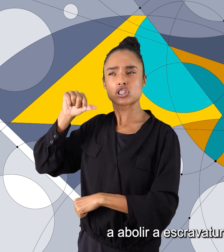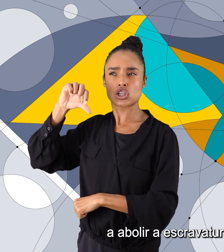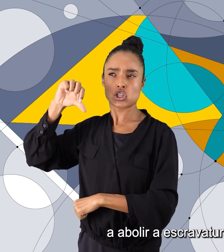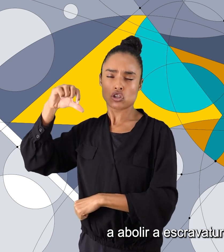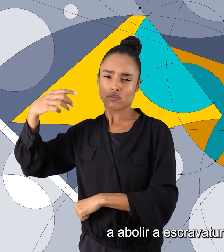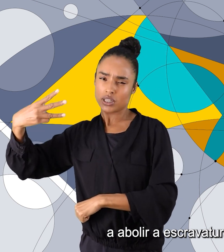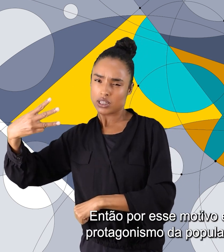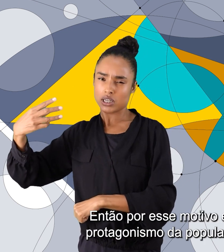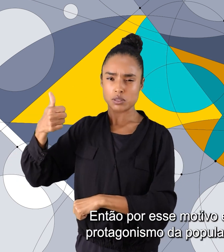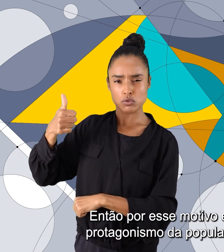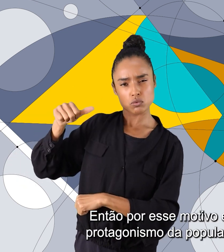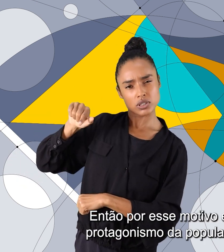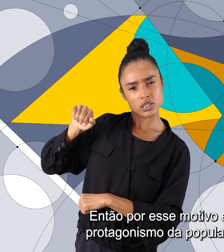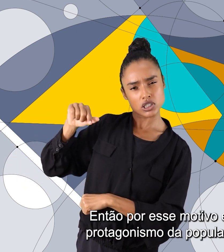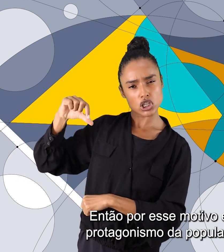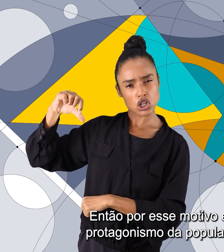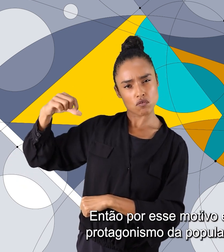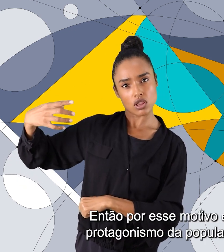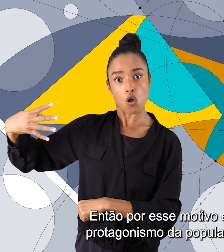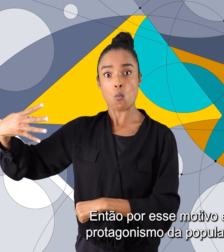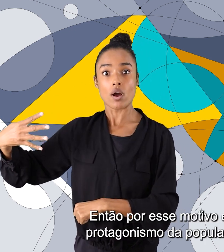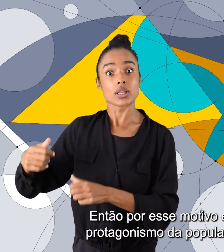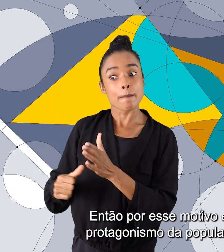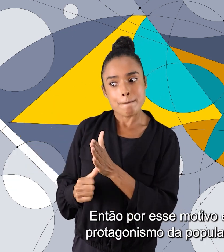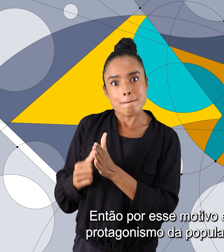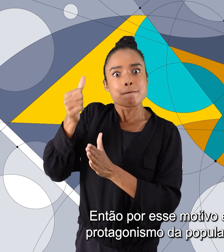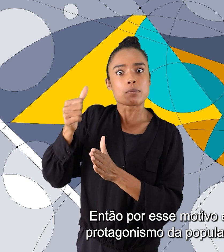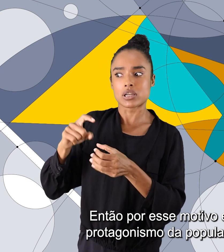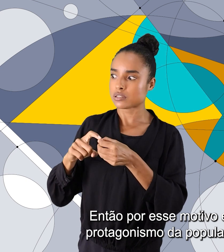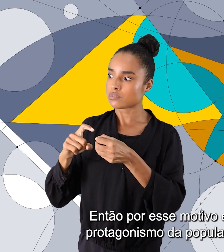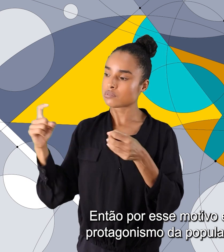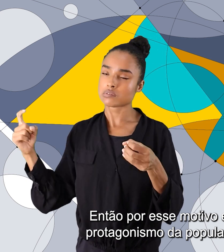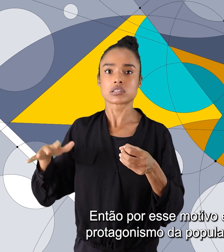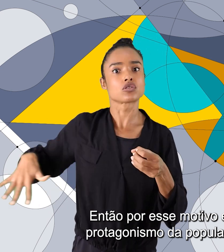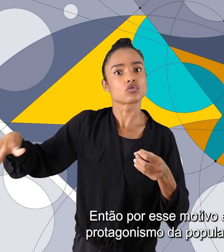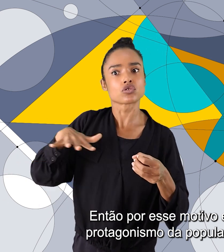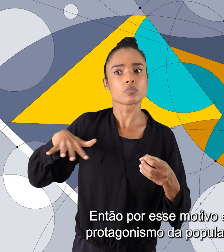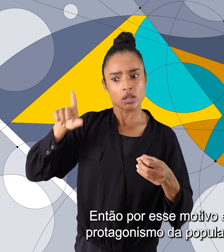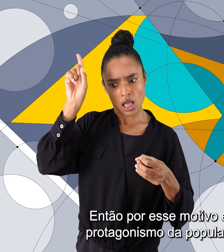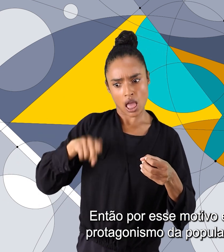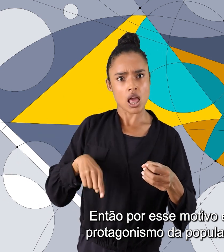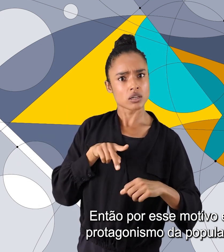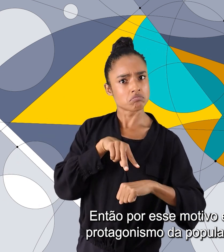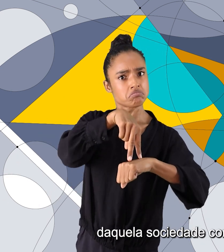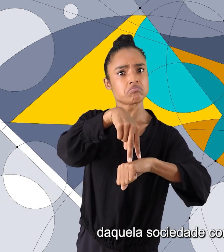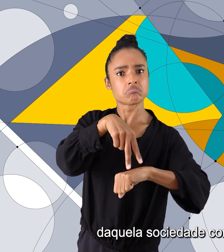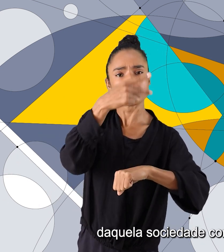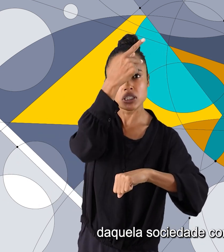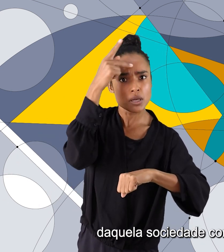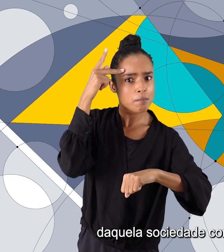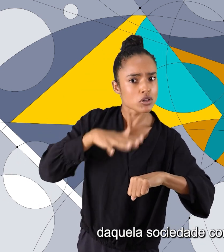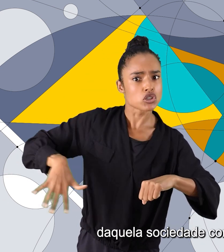1793, 94. Então, por esse motivo e por representar o protagonismo da população negra e mulata